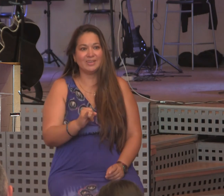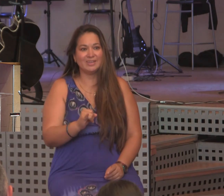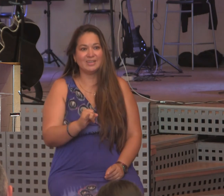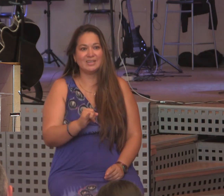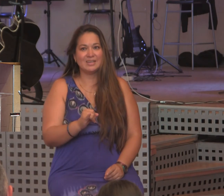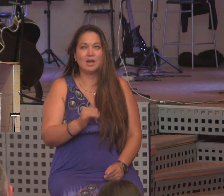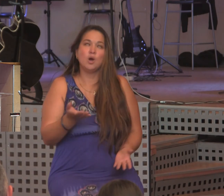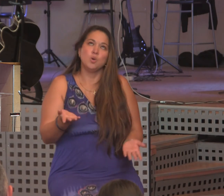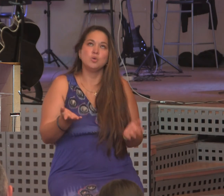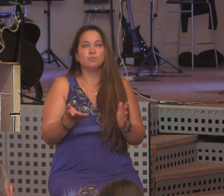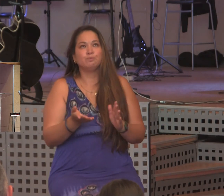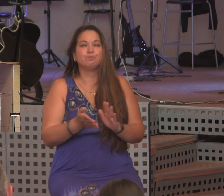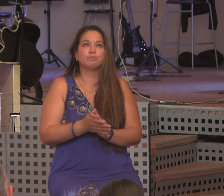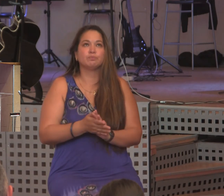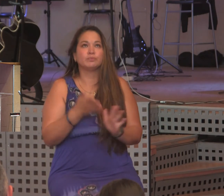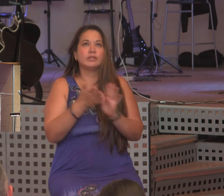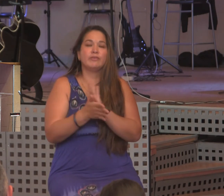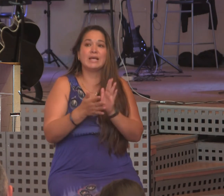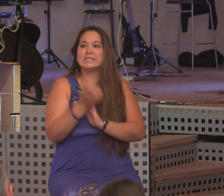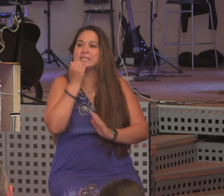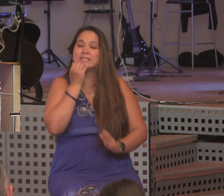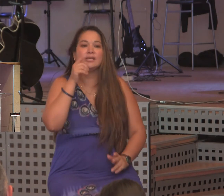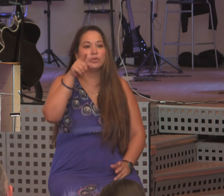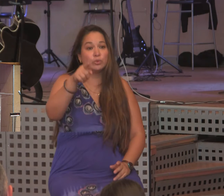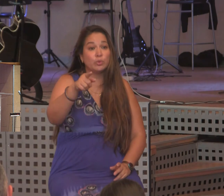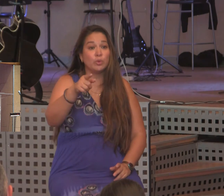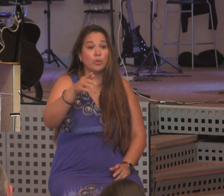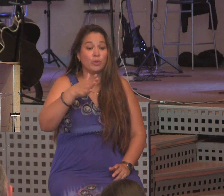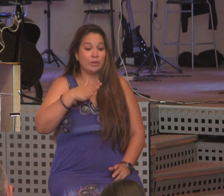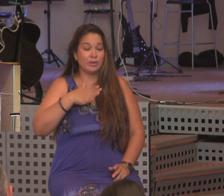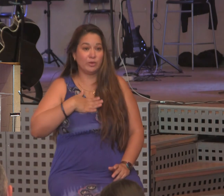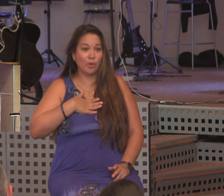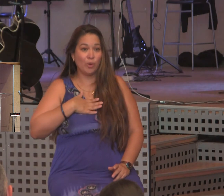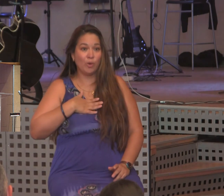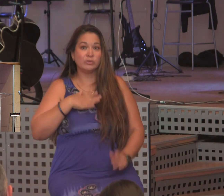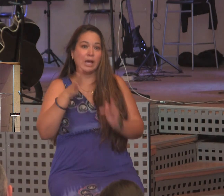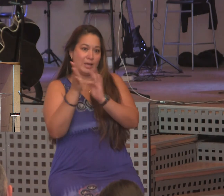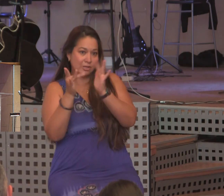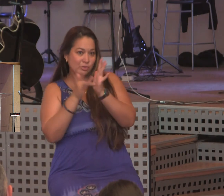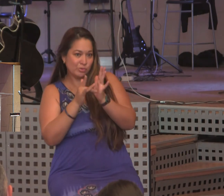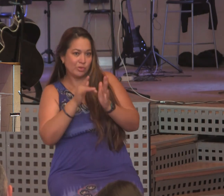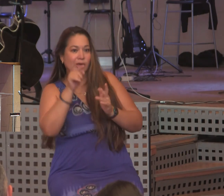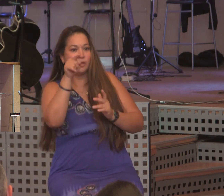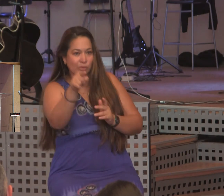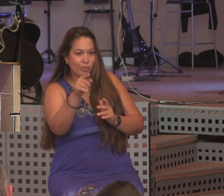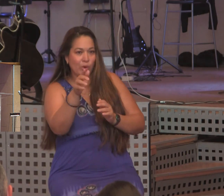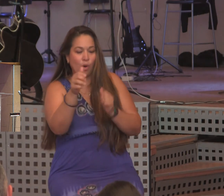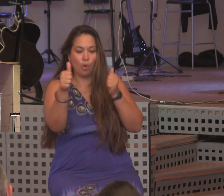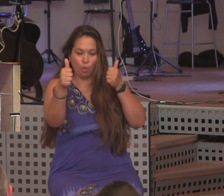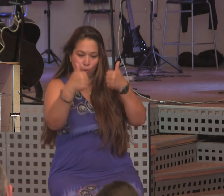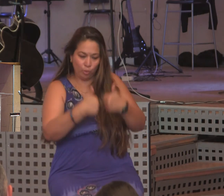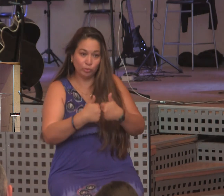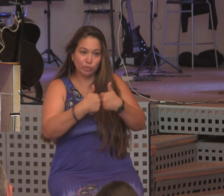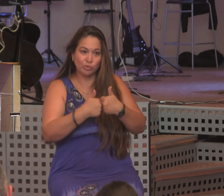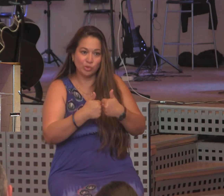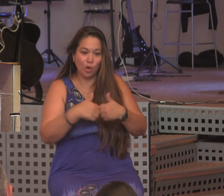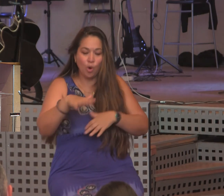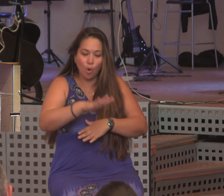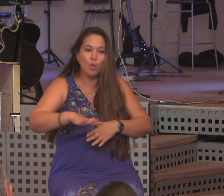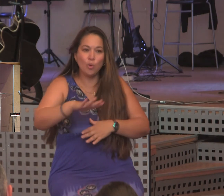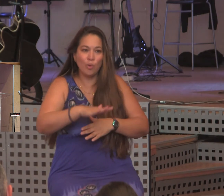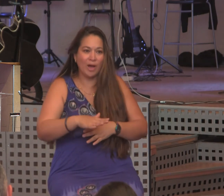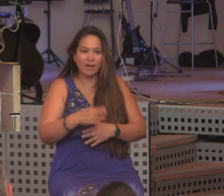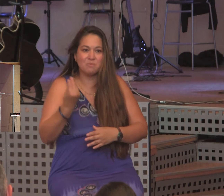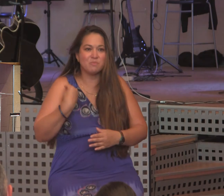ocupamos nuestro lugar y él ocupa el suyo, ya empezamos a activar ese